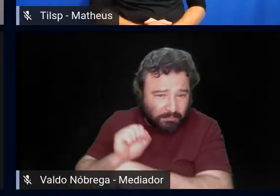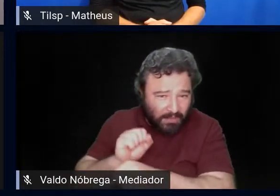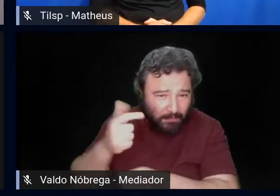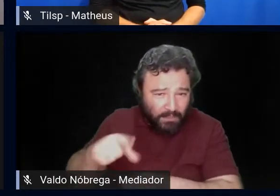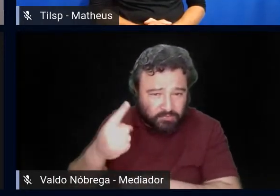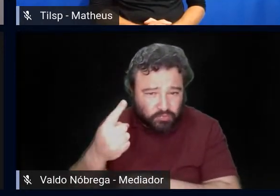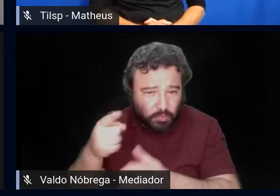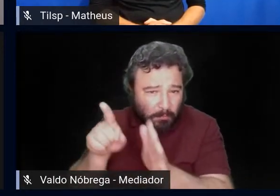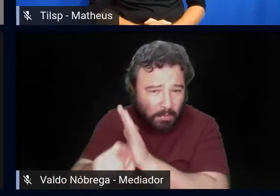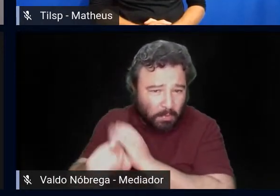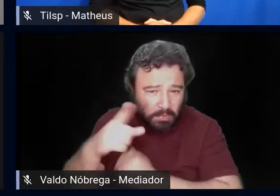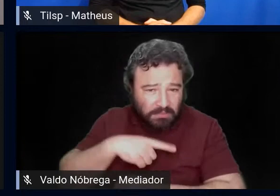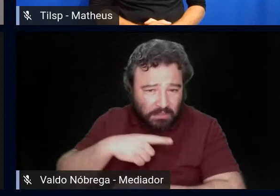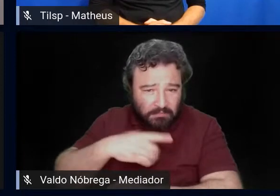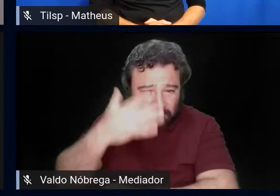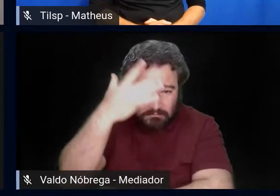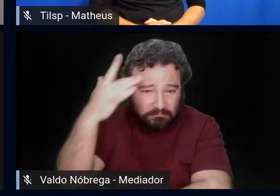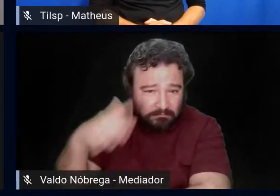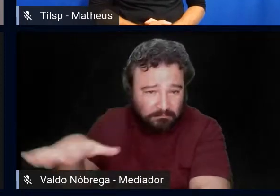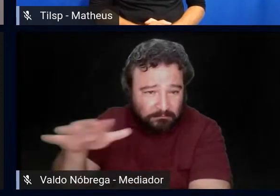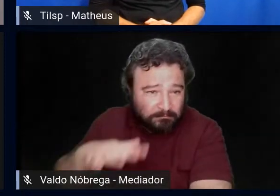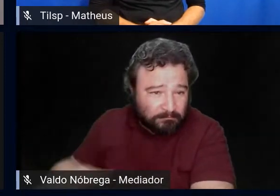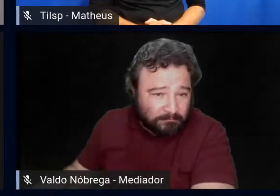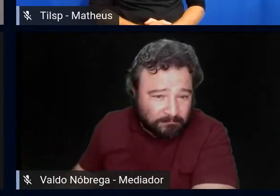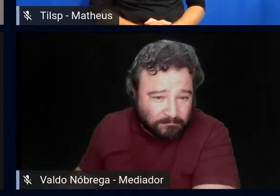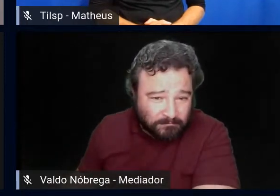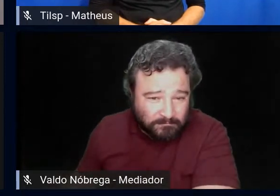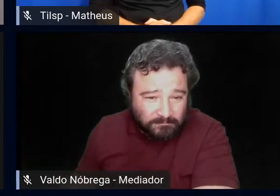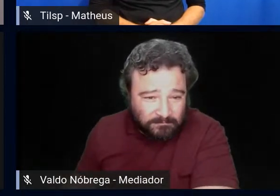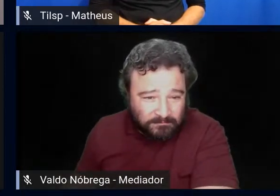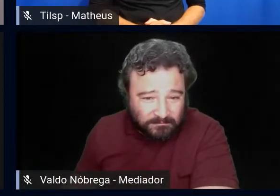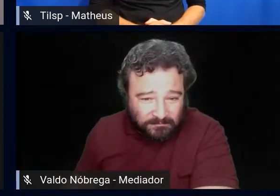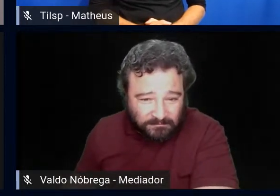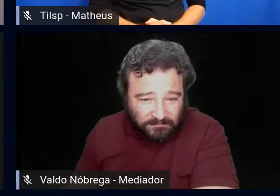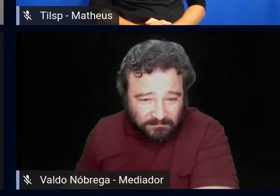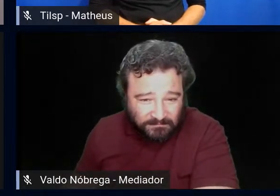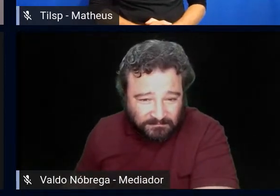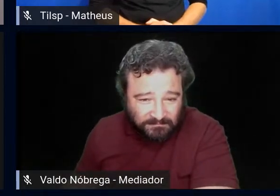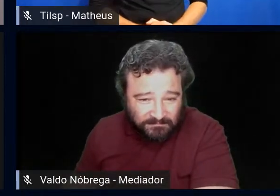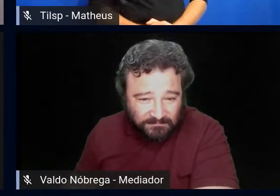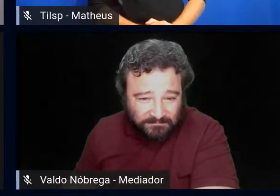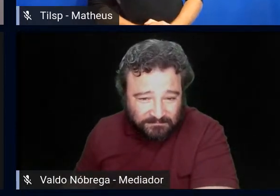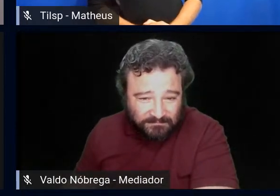questionamentos. Então, podemos ver se tem uma outra